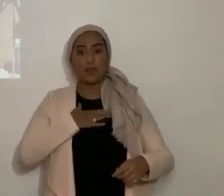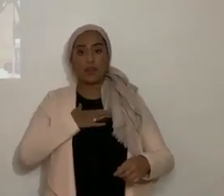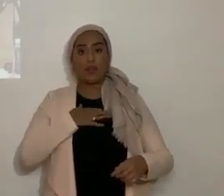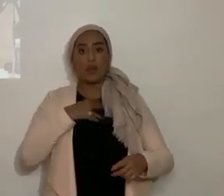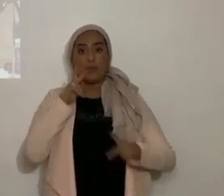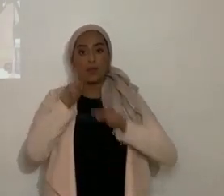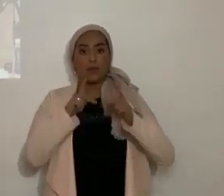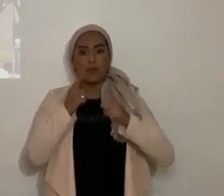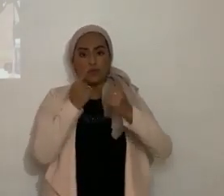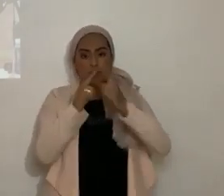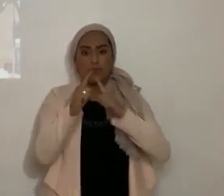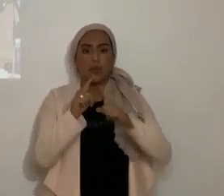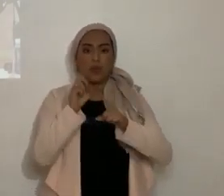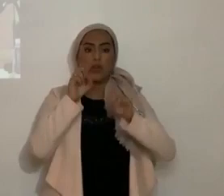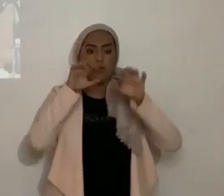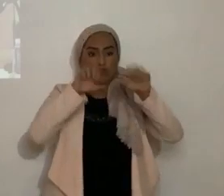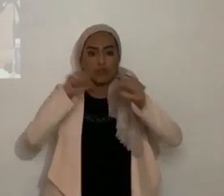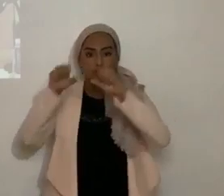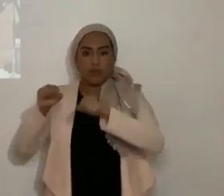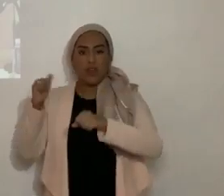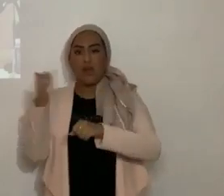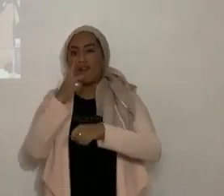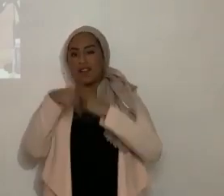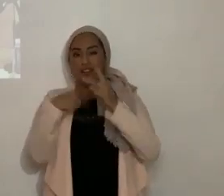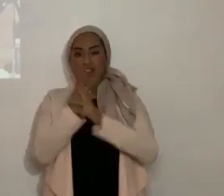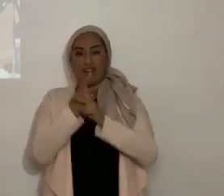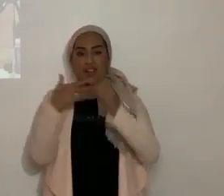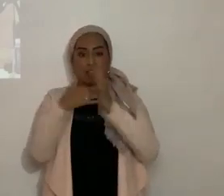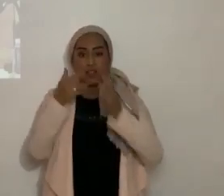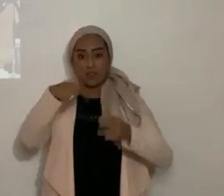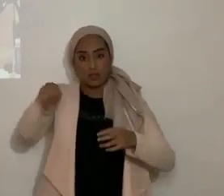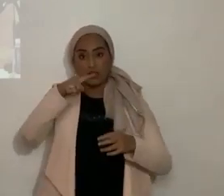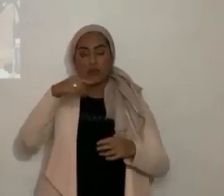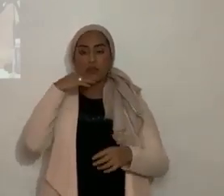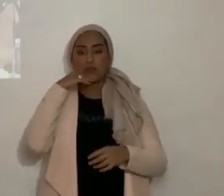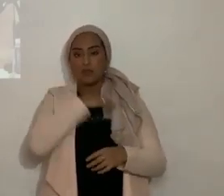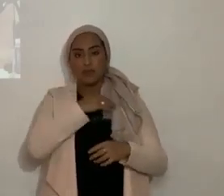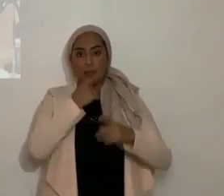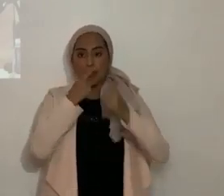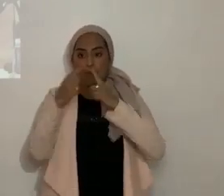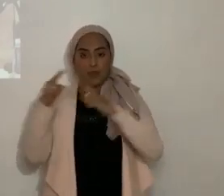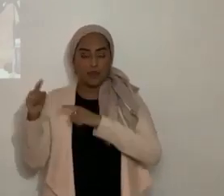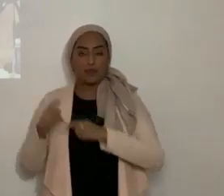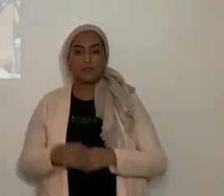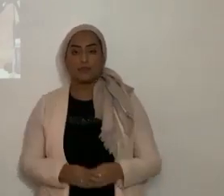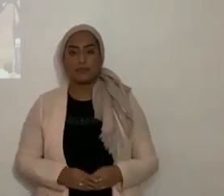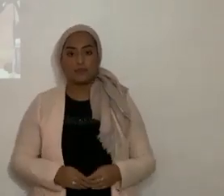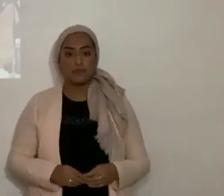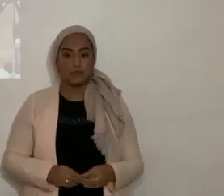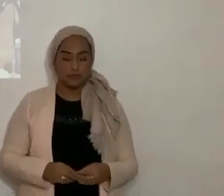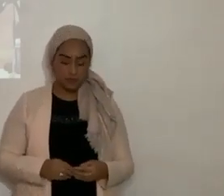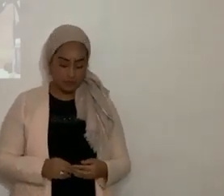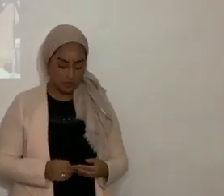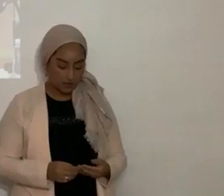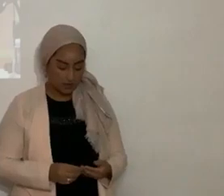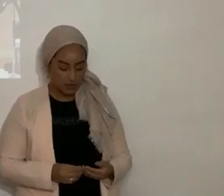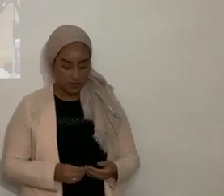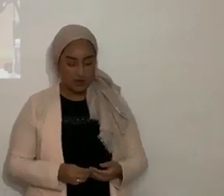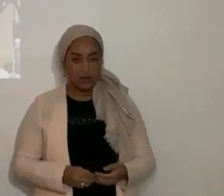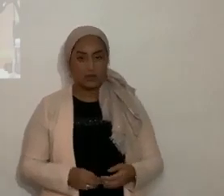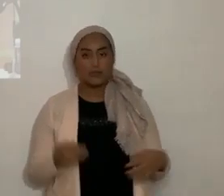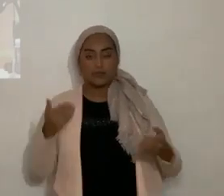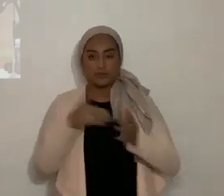os persigan y digan toda clase de mal contra vosotros, atención, mintiendo. Voy a leerlo otra vez: